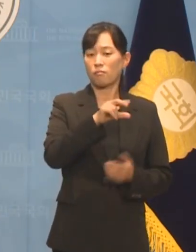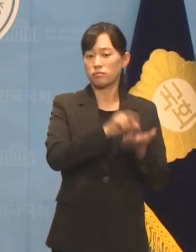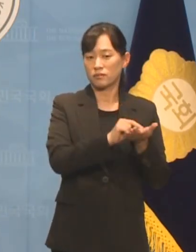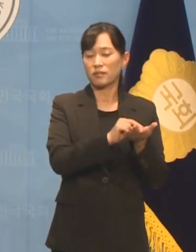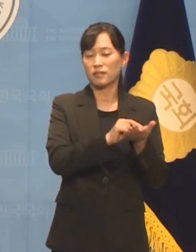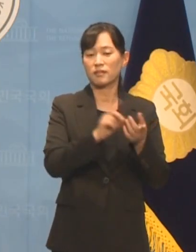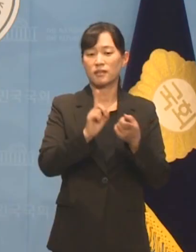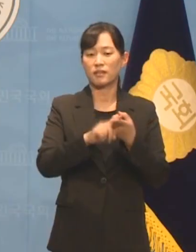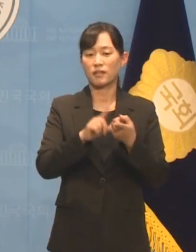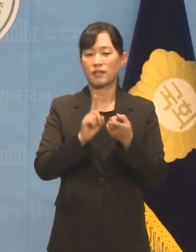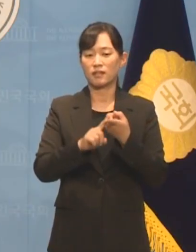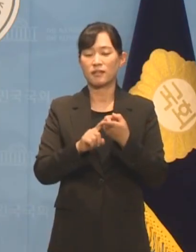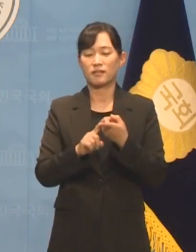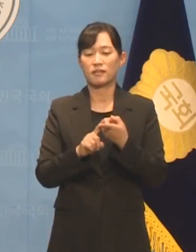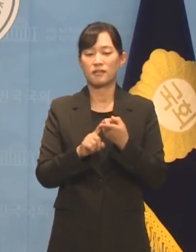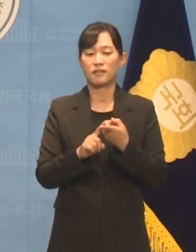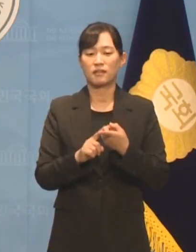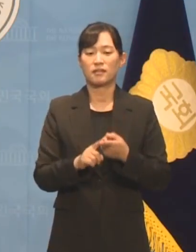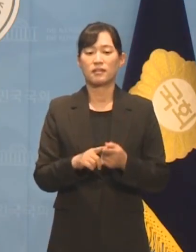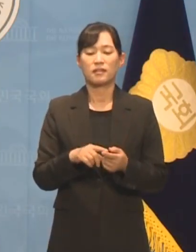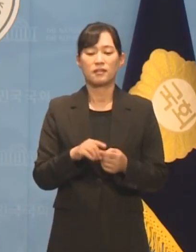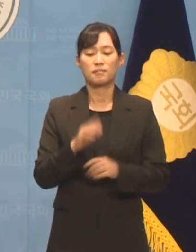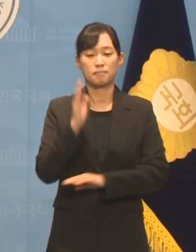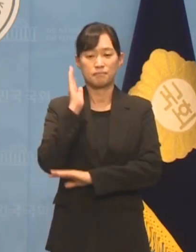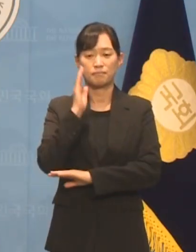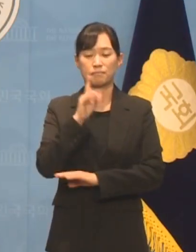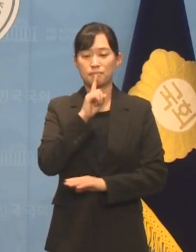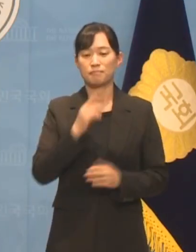게이트에서 준비한 논평을 낭독하도록 하겠습니다.